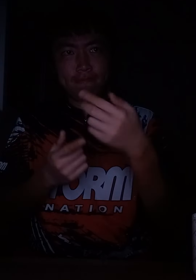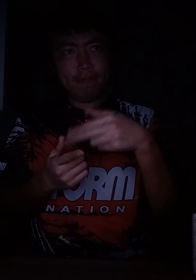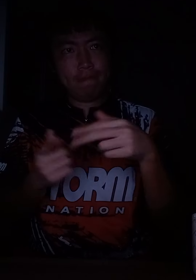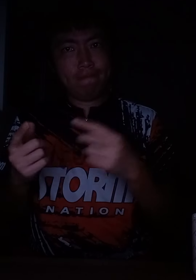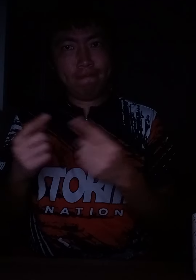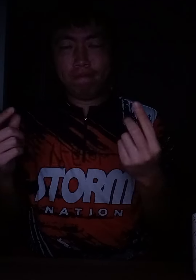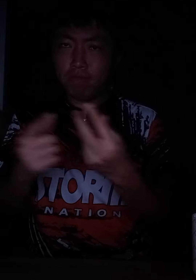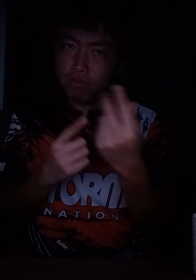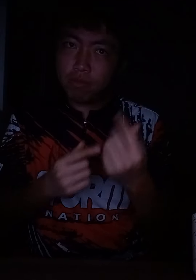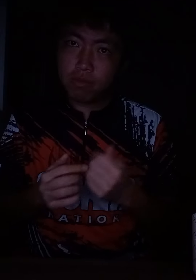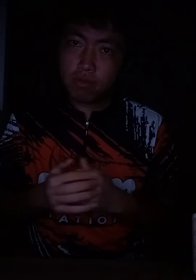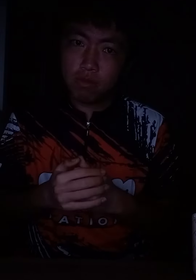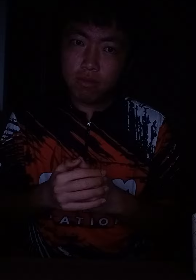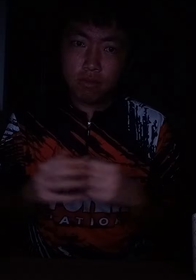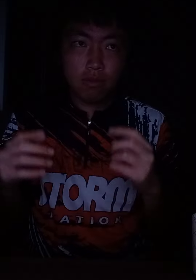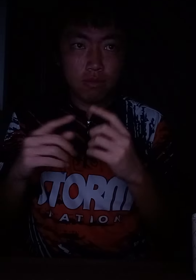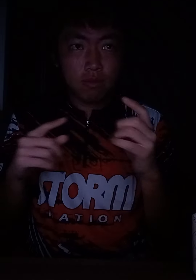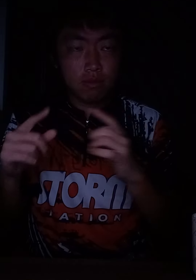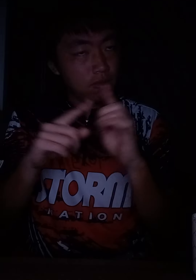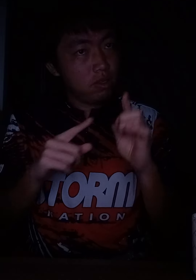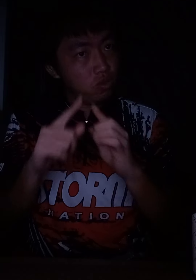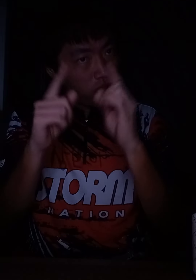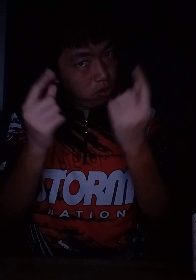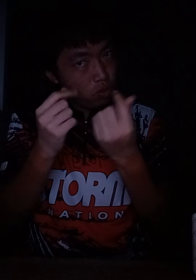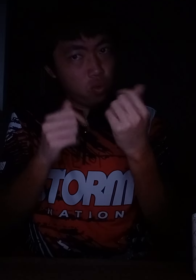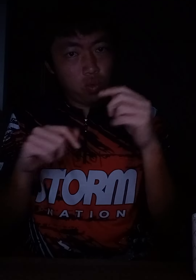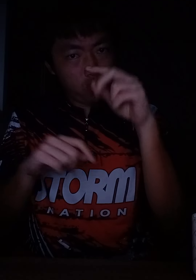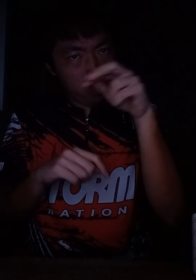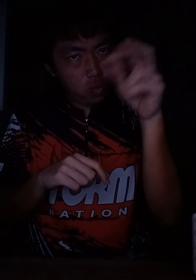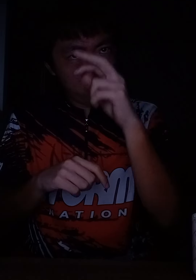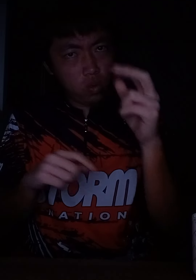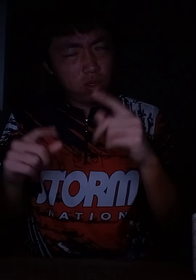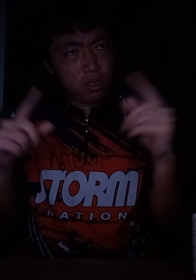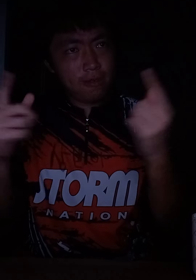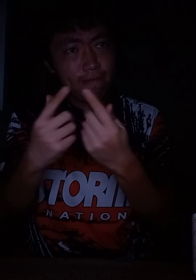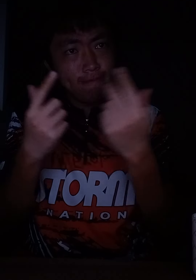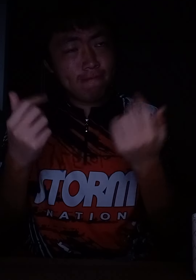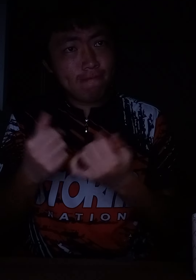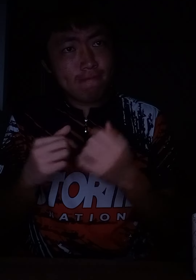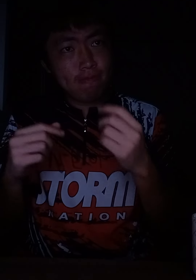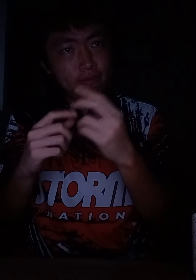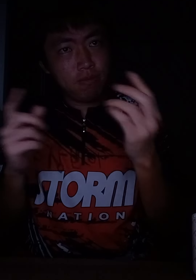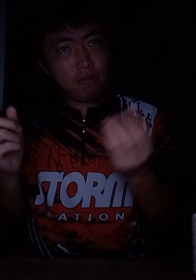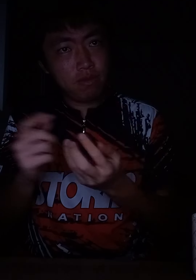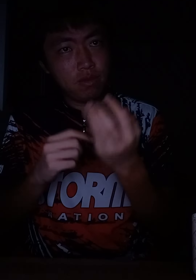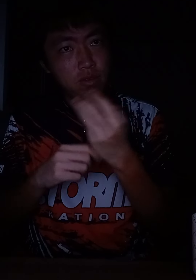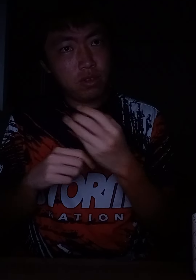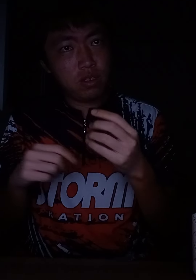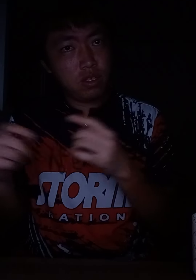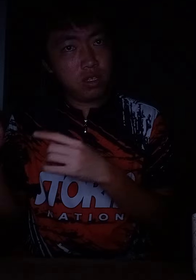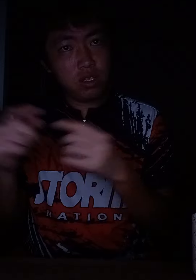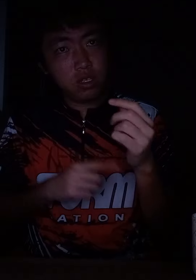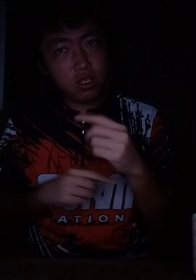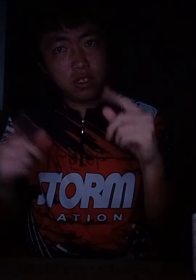좀 그를 단속 좀 하고 그리고 이제 저희가 바라는 거는 차 내에 마스크를